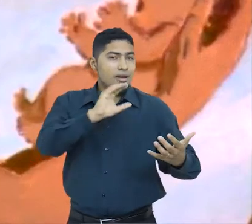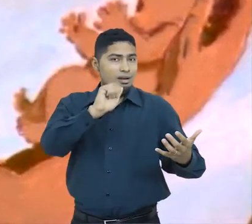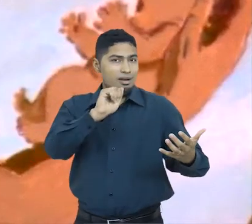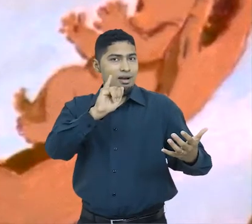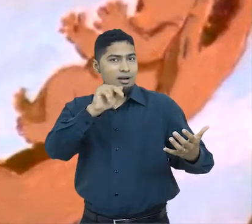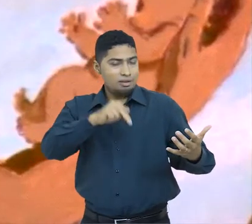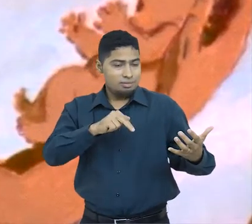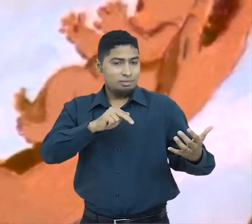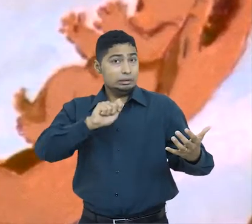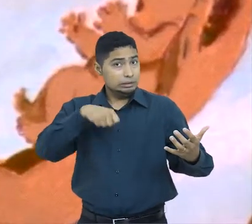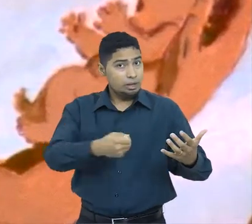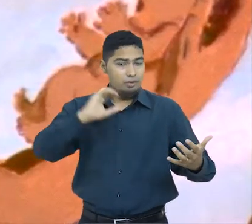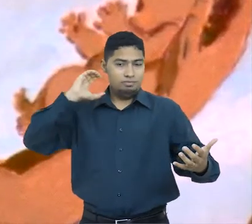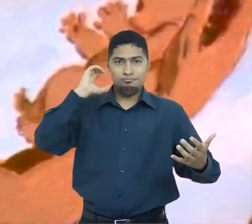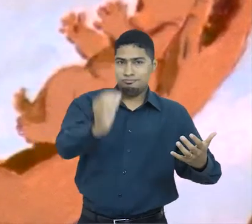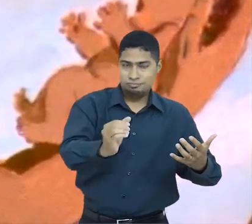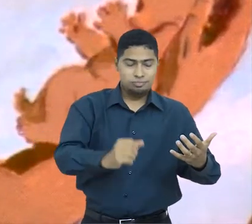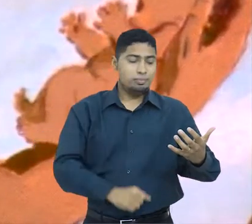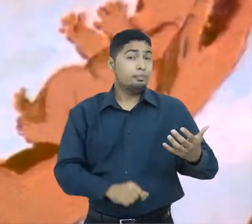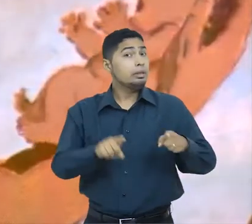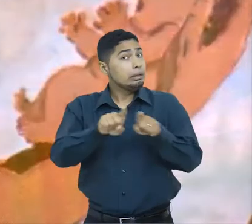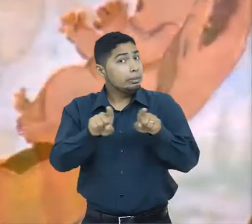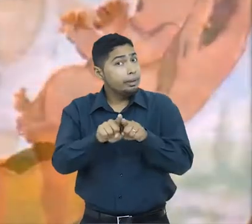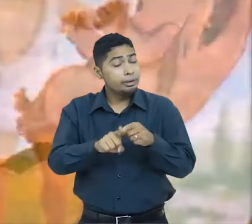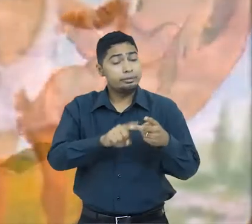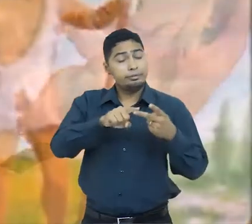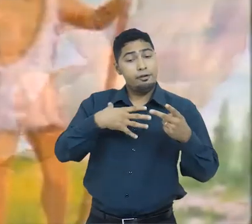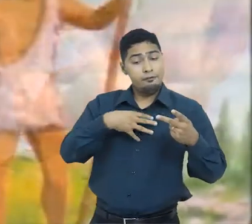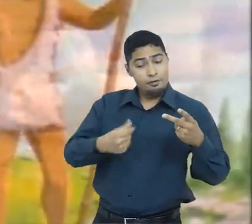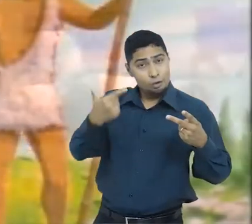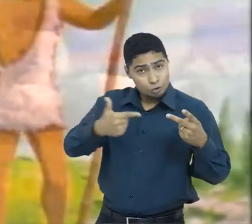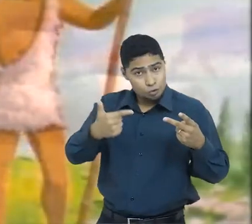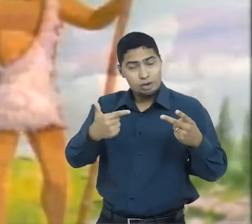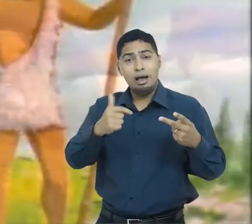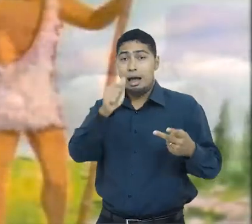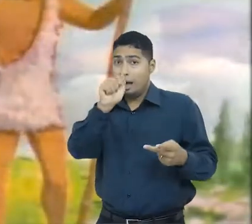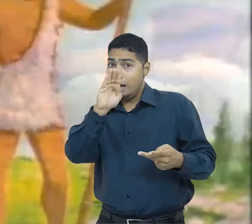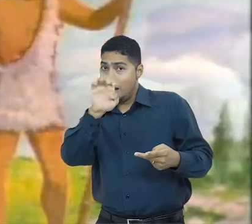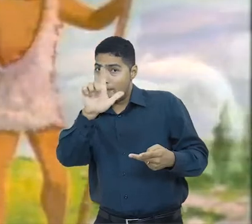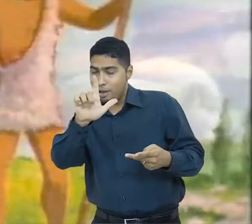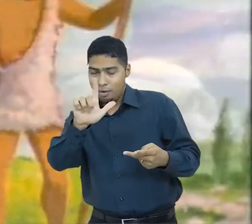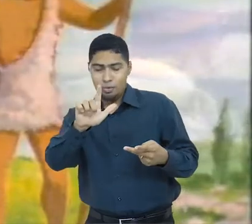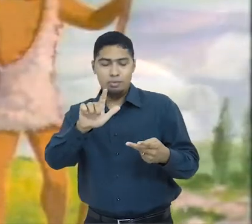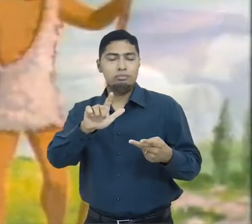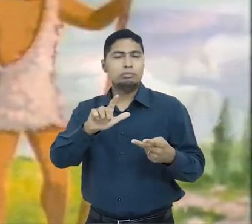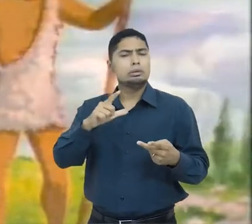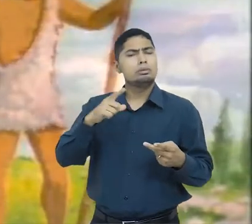Caim. Depois Eva teve outro filho, Abel. Abel decidiu ser pastor de